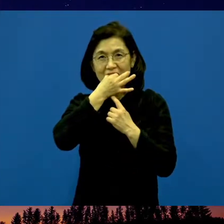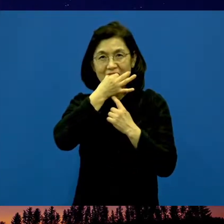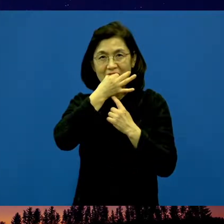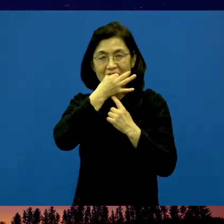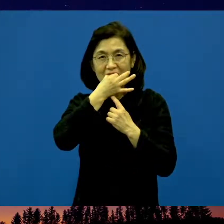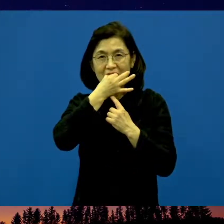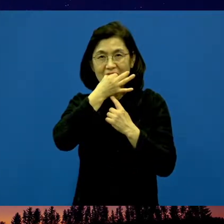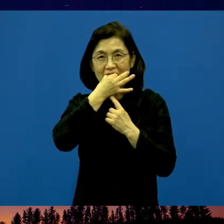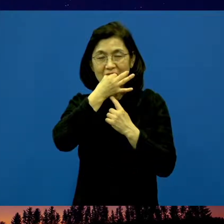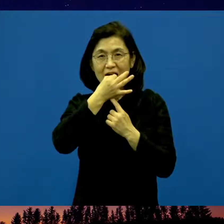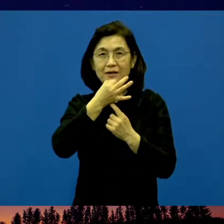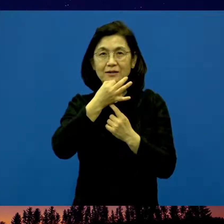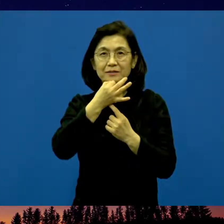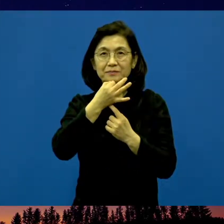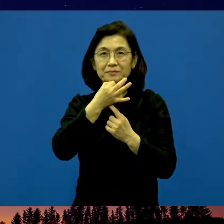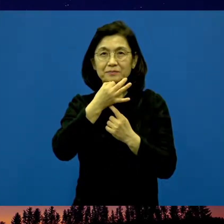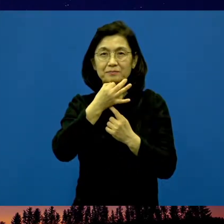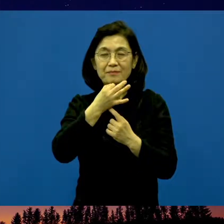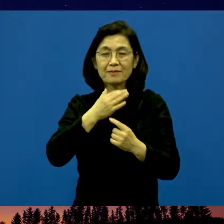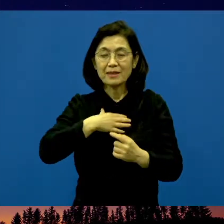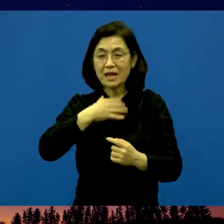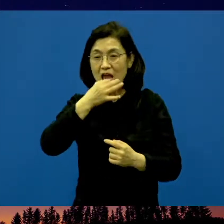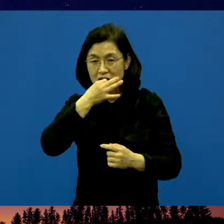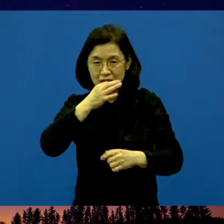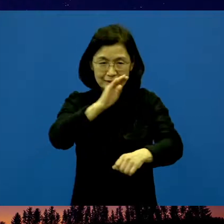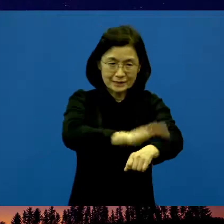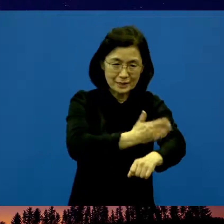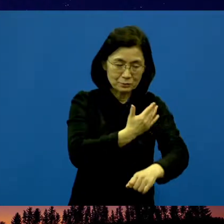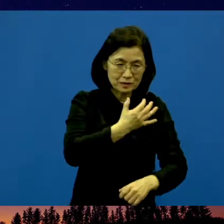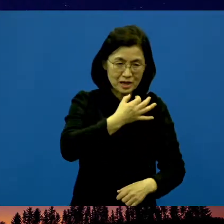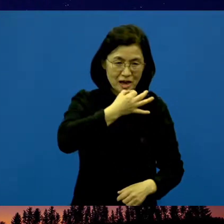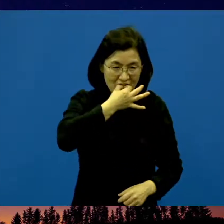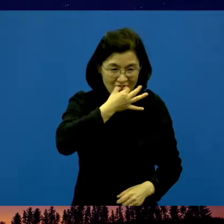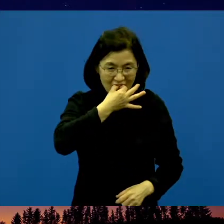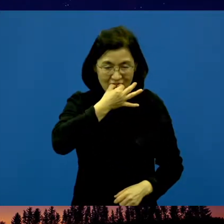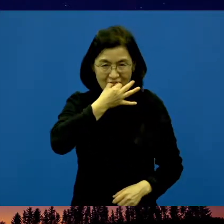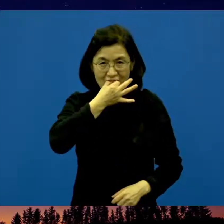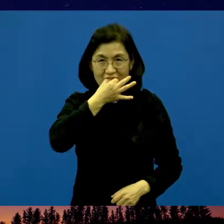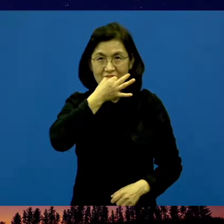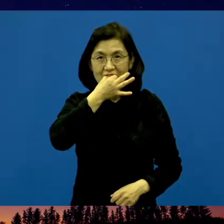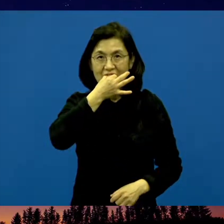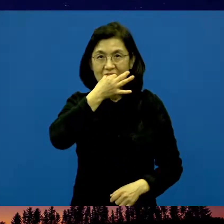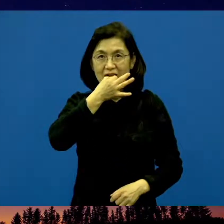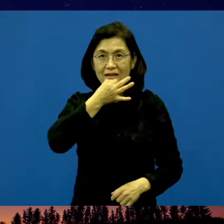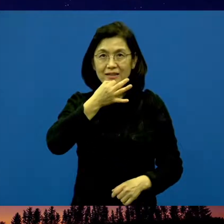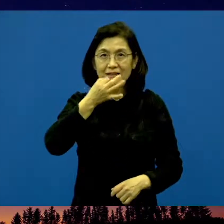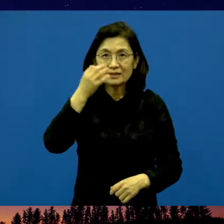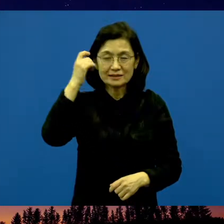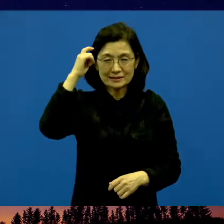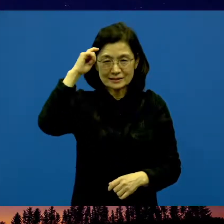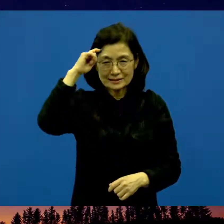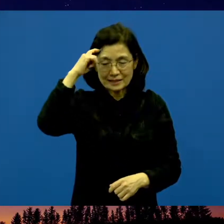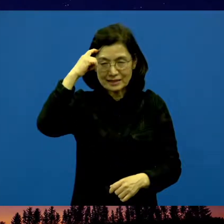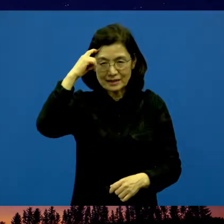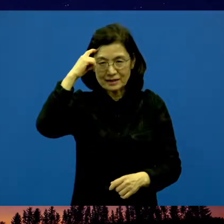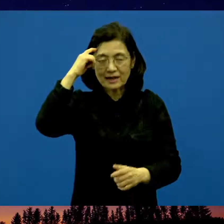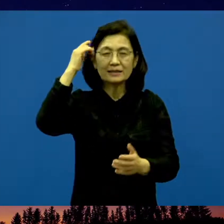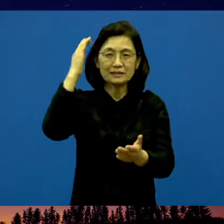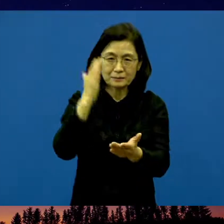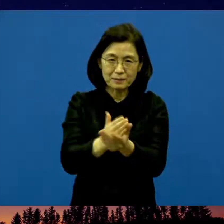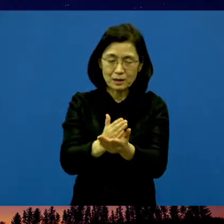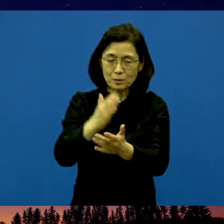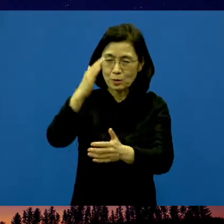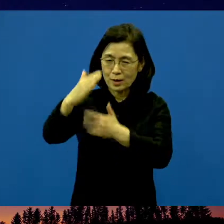잘못된 욕망과 구분을 할 수 있어야 되는 것이죠. 그래서 잘못된 욕망이 우리의 마음과 생각을 지배하지 않고 하나님이